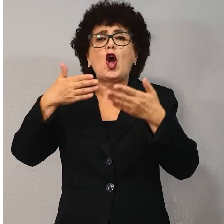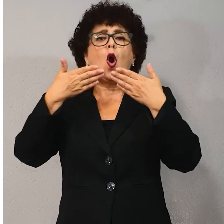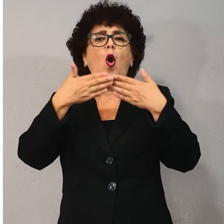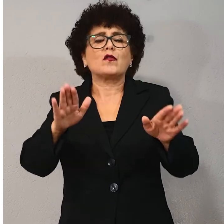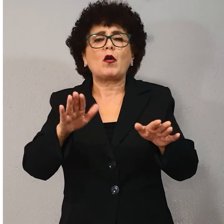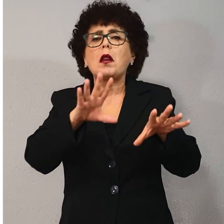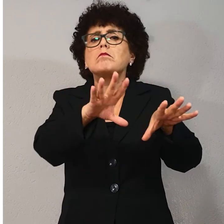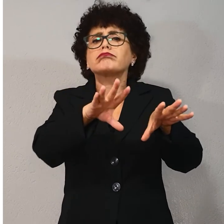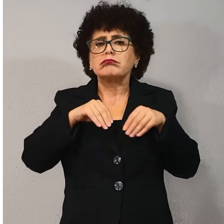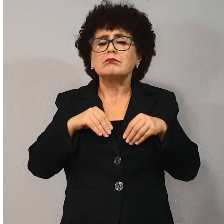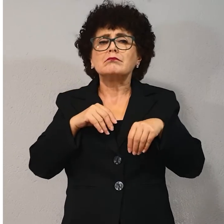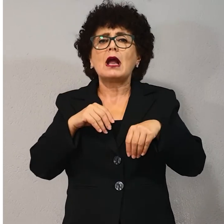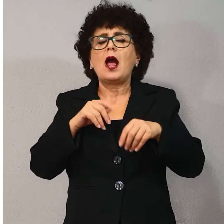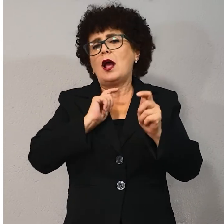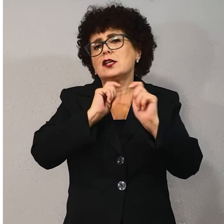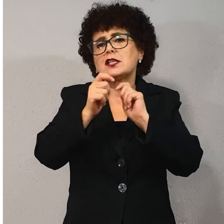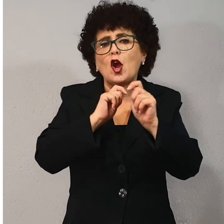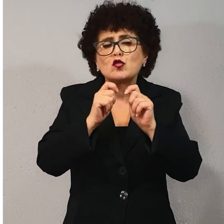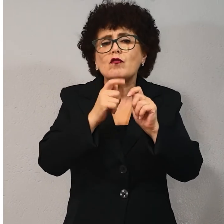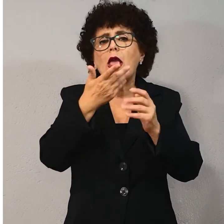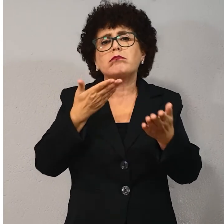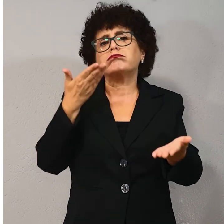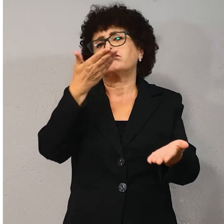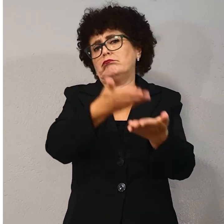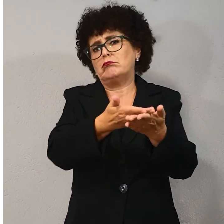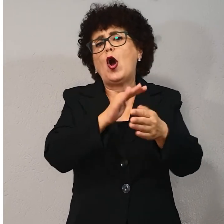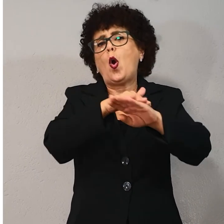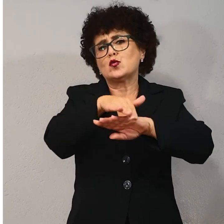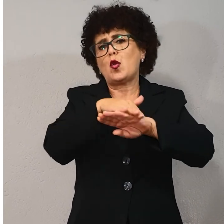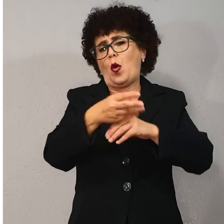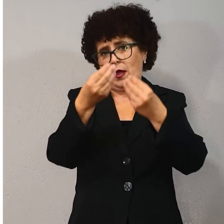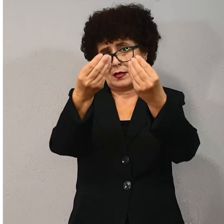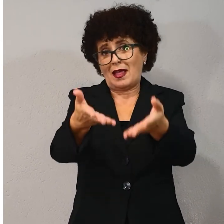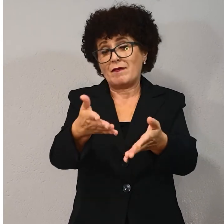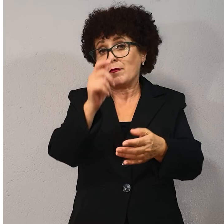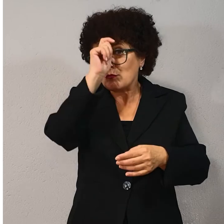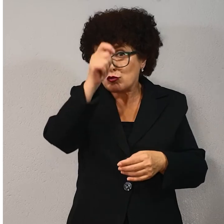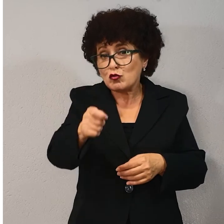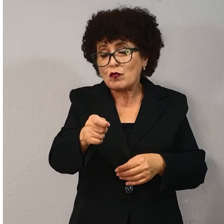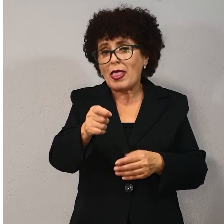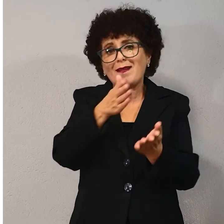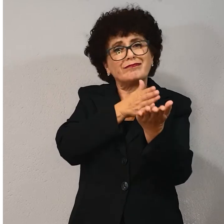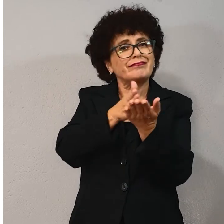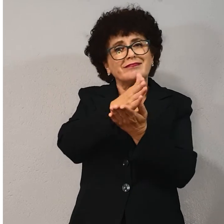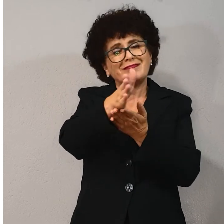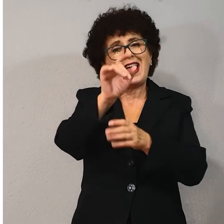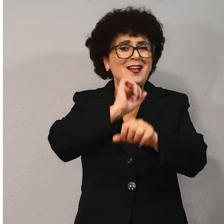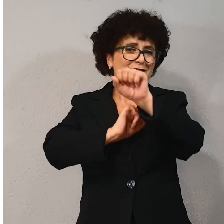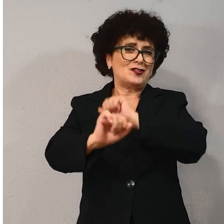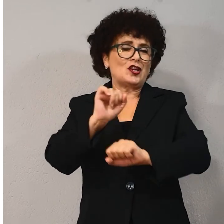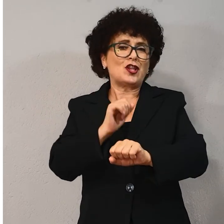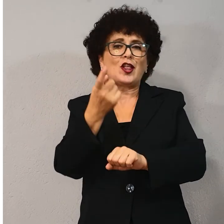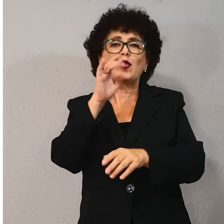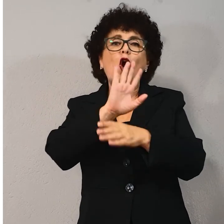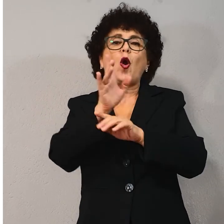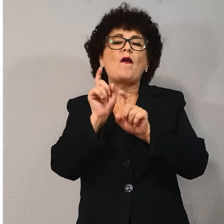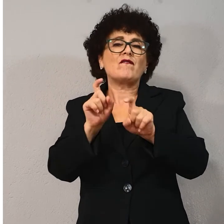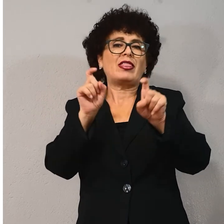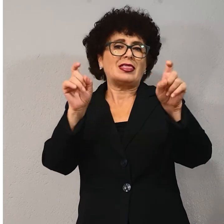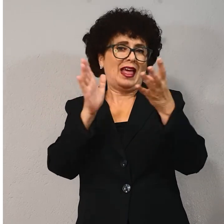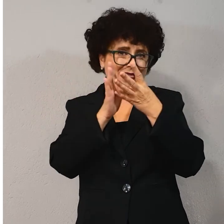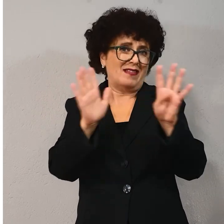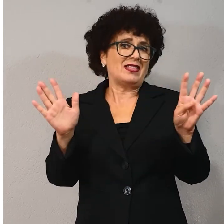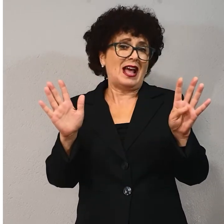отворени за прием, закажување и нудење на услуги, со почитување на протоколот за заштита од